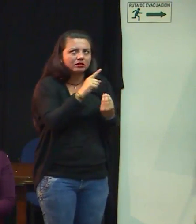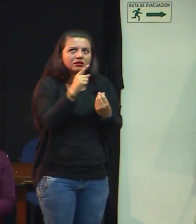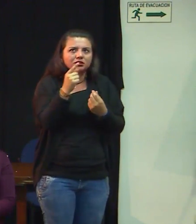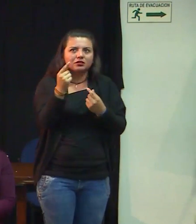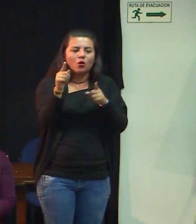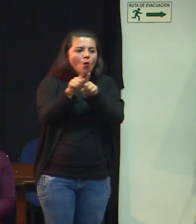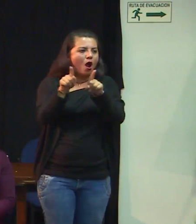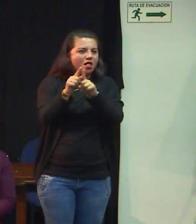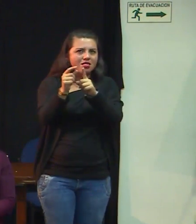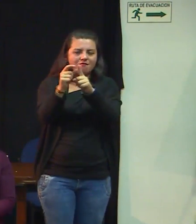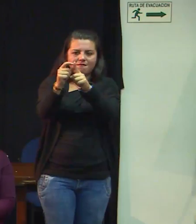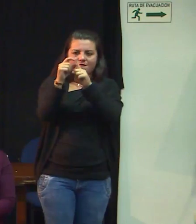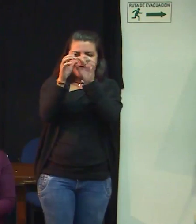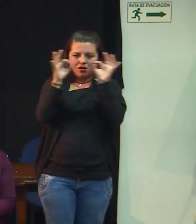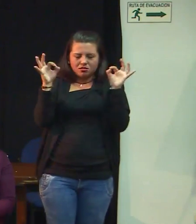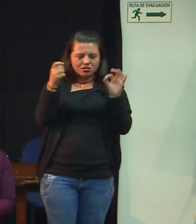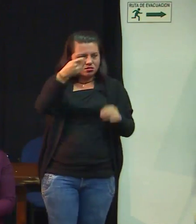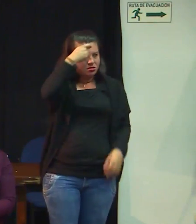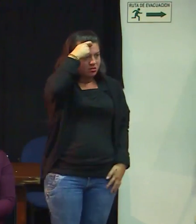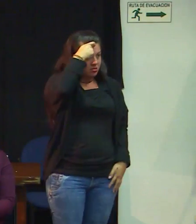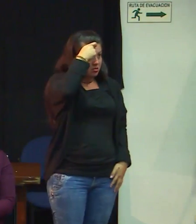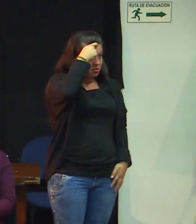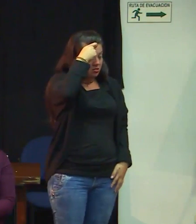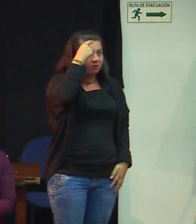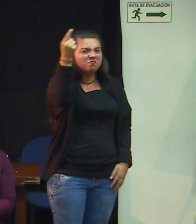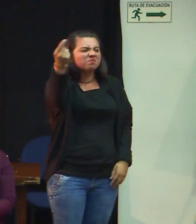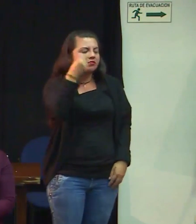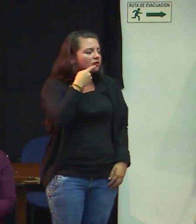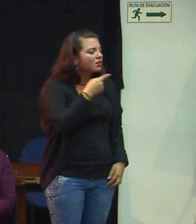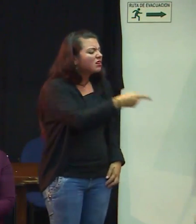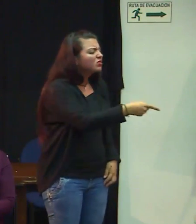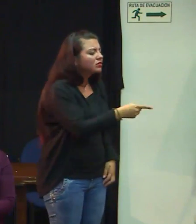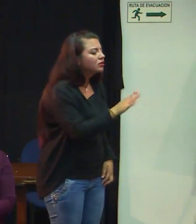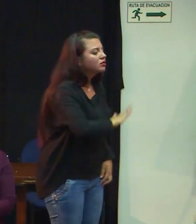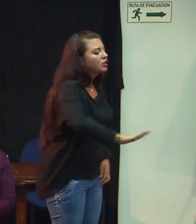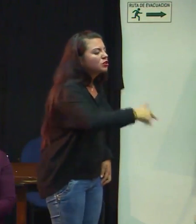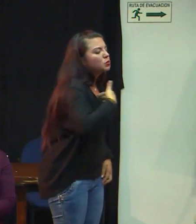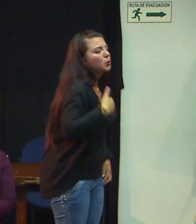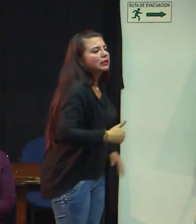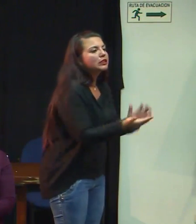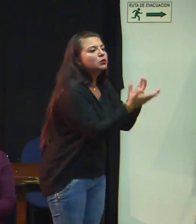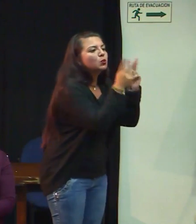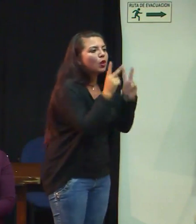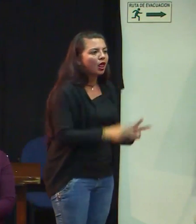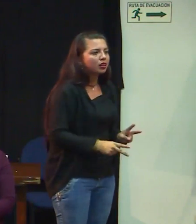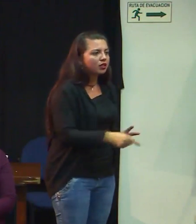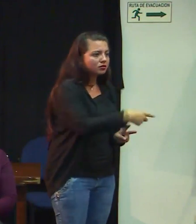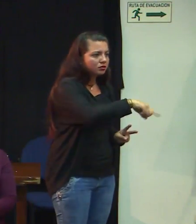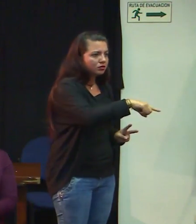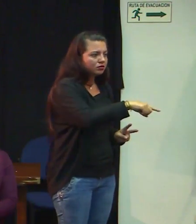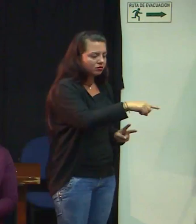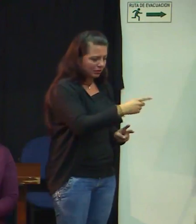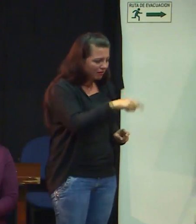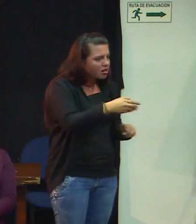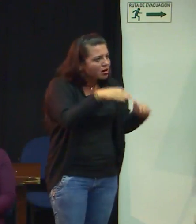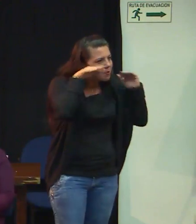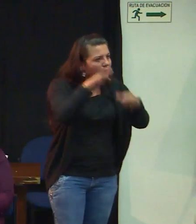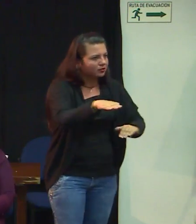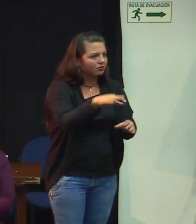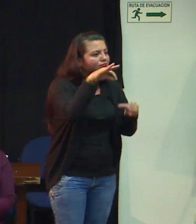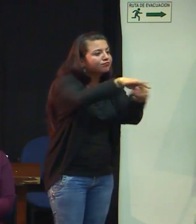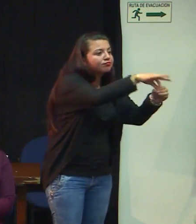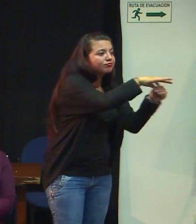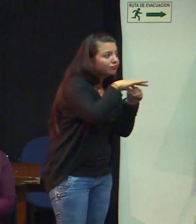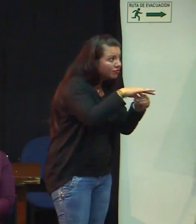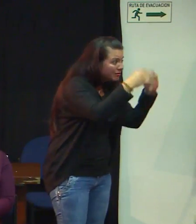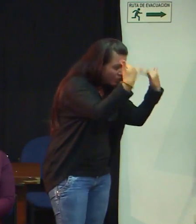nos quedó y fue, ustedes no pueden hablar a nombre de los estudiantes si no son representantes democráticamente elegidos dentro